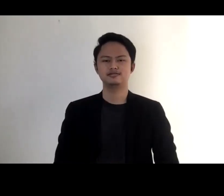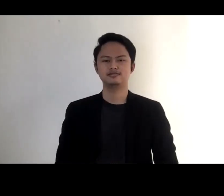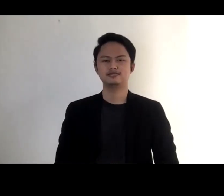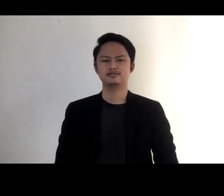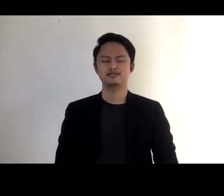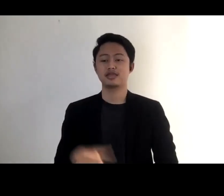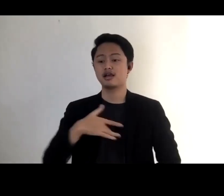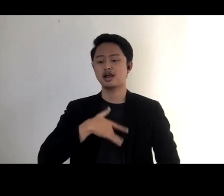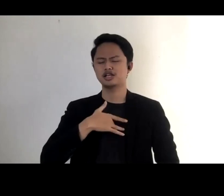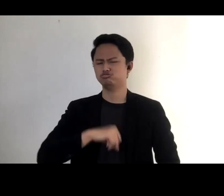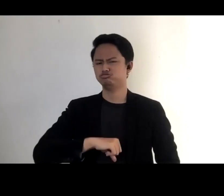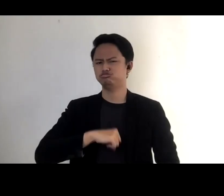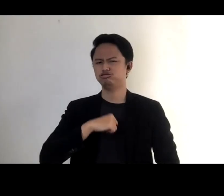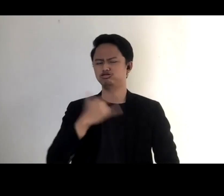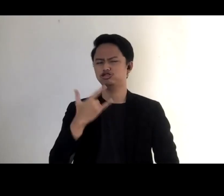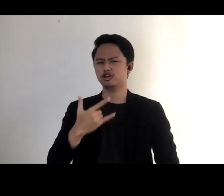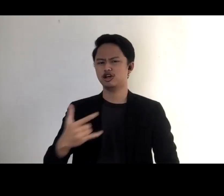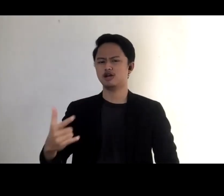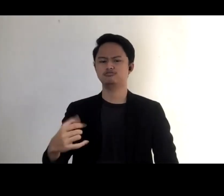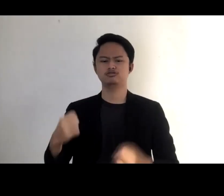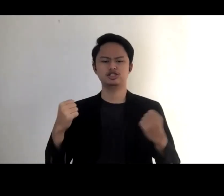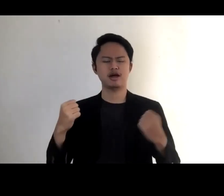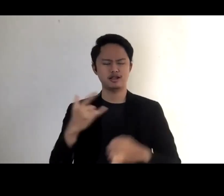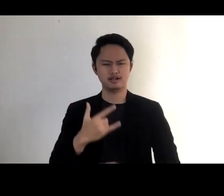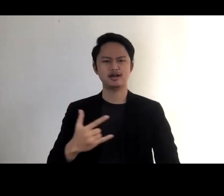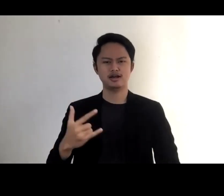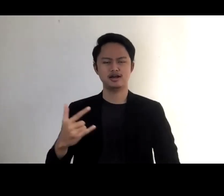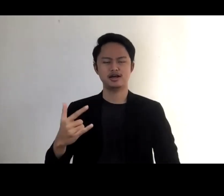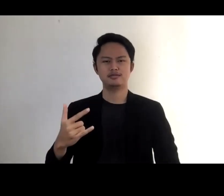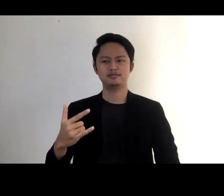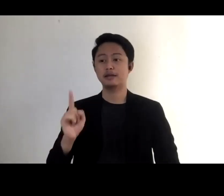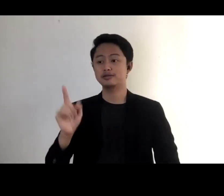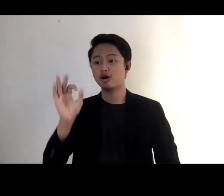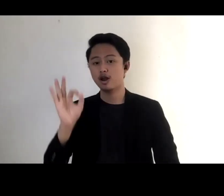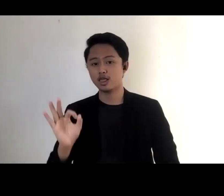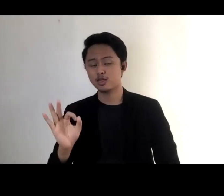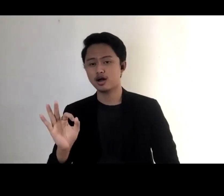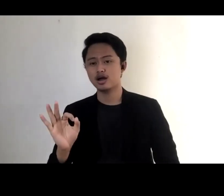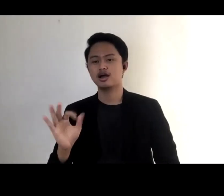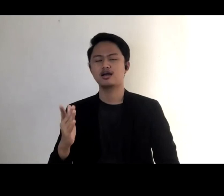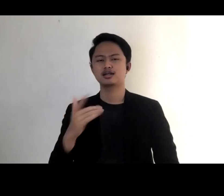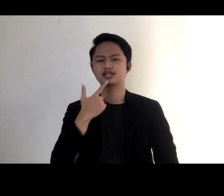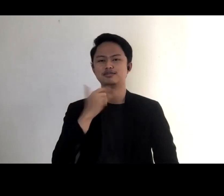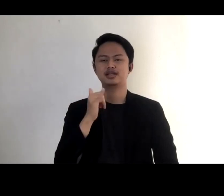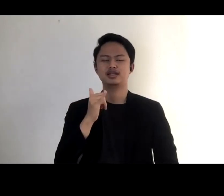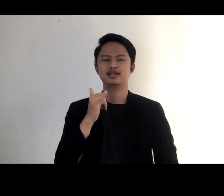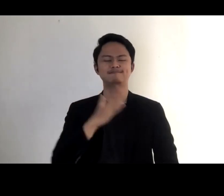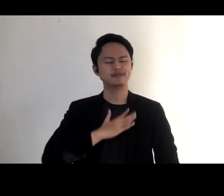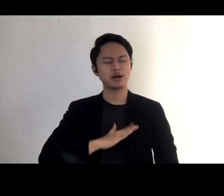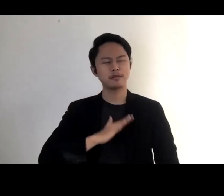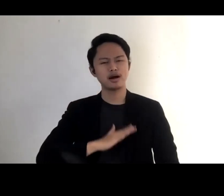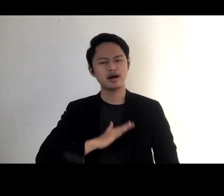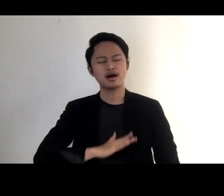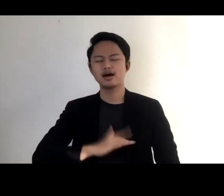rasa percaya diri, rasa semangat masyarakat, khususnya orang tua, untuk bisa tetap bersabar, tetap